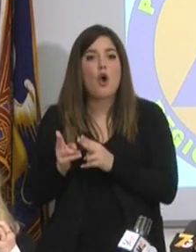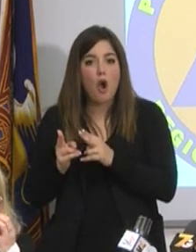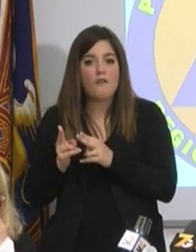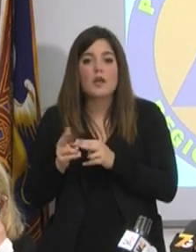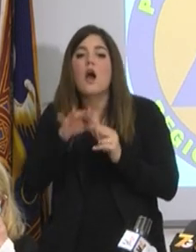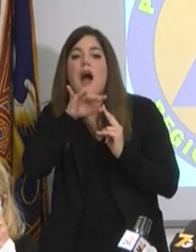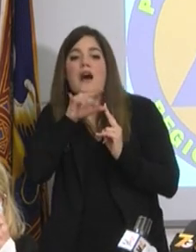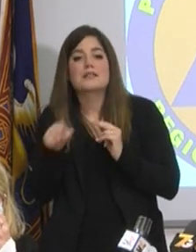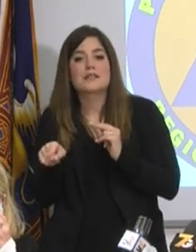75 anni